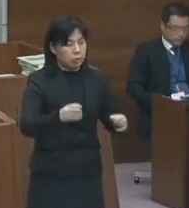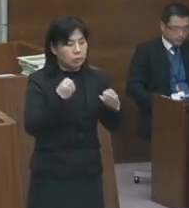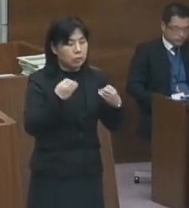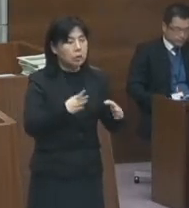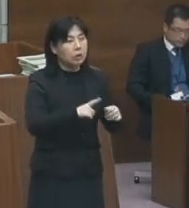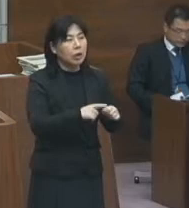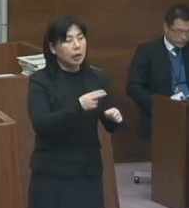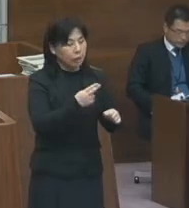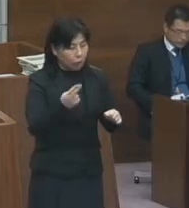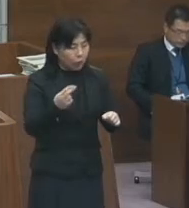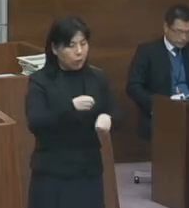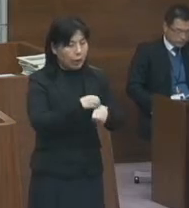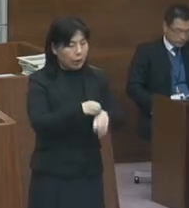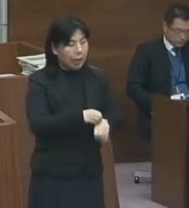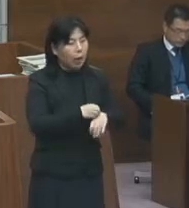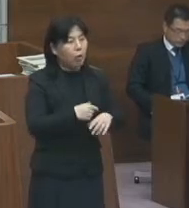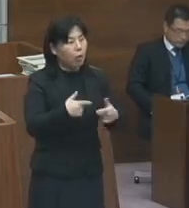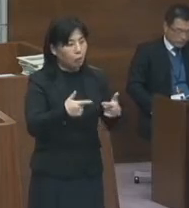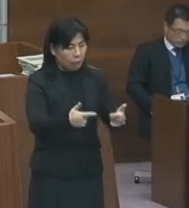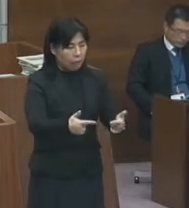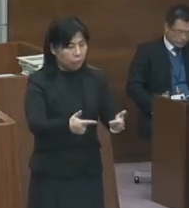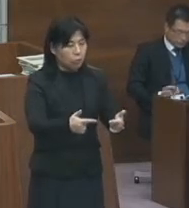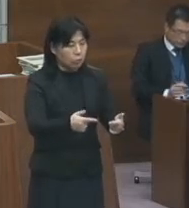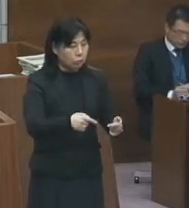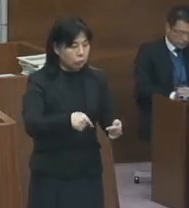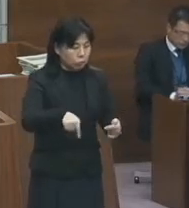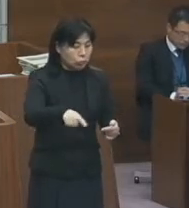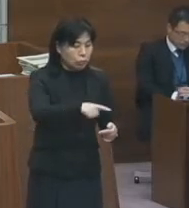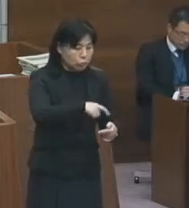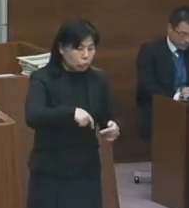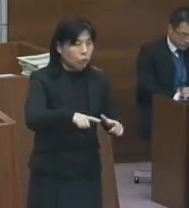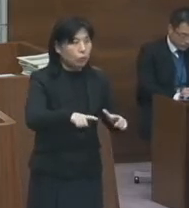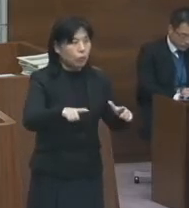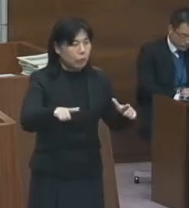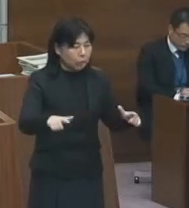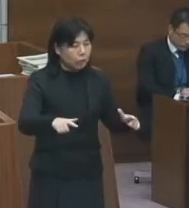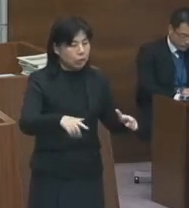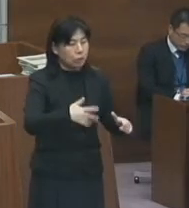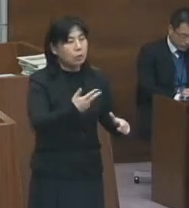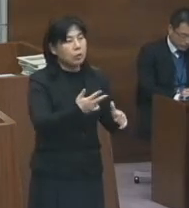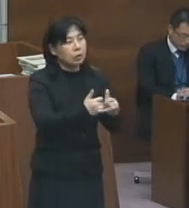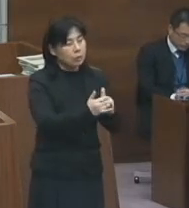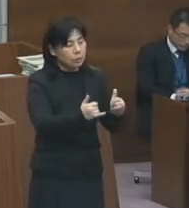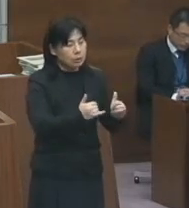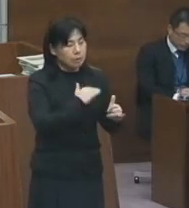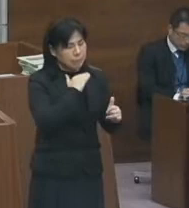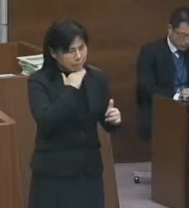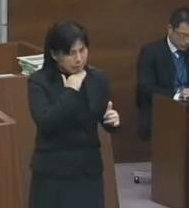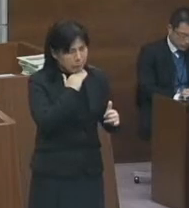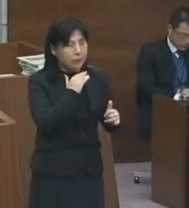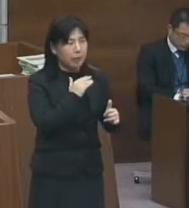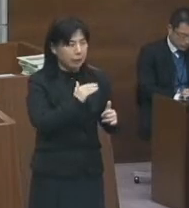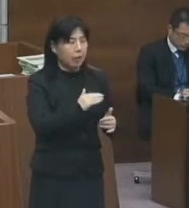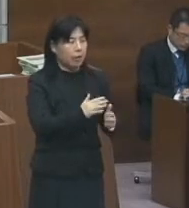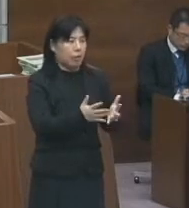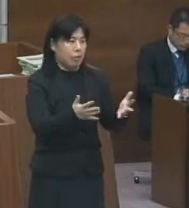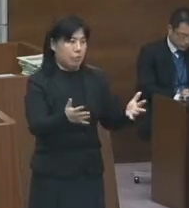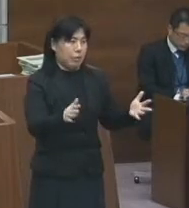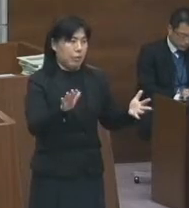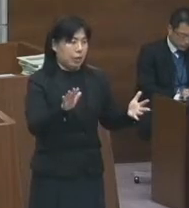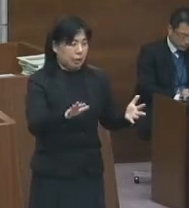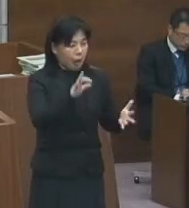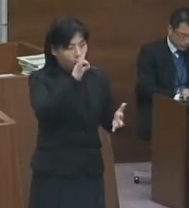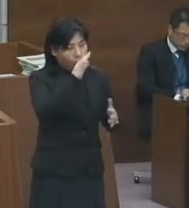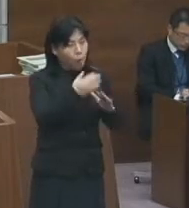の方針が示されたことにより、市民の期待は高まっています。例えば大久保町西脇赤